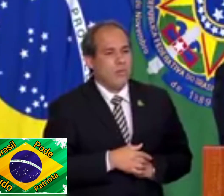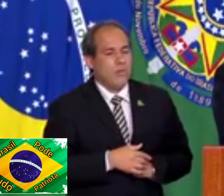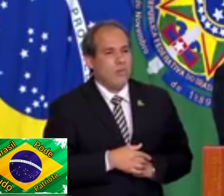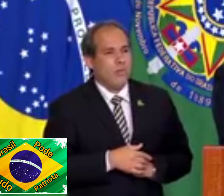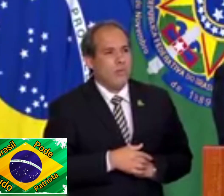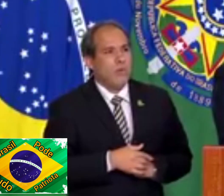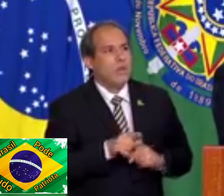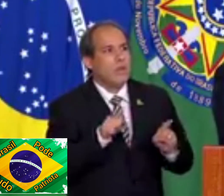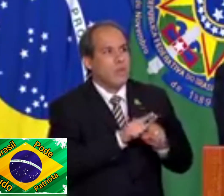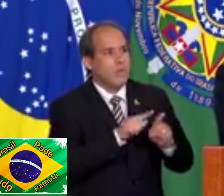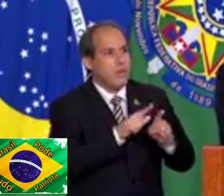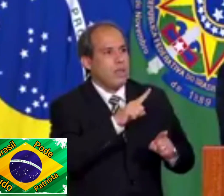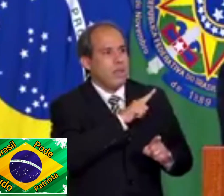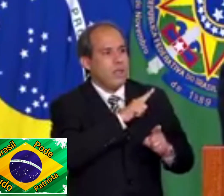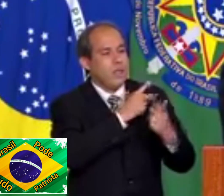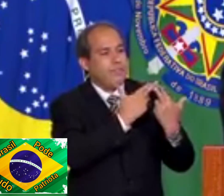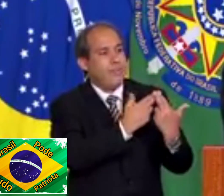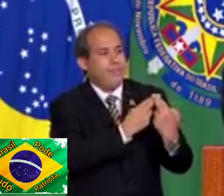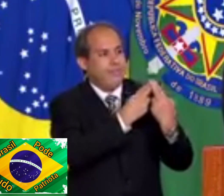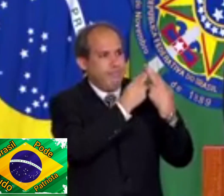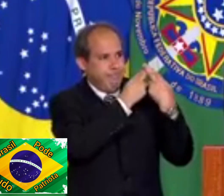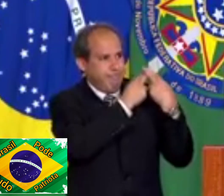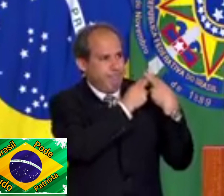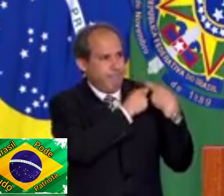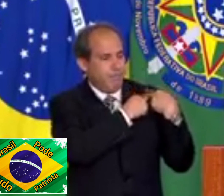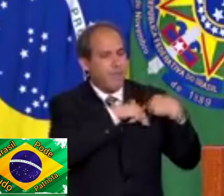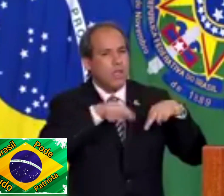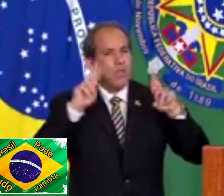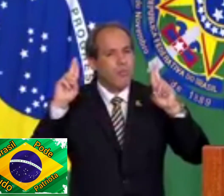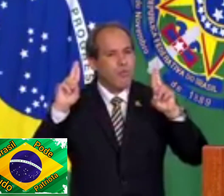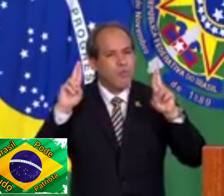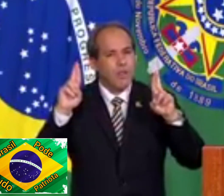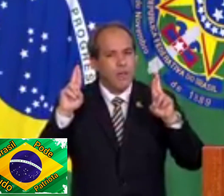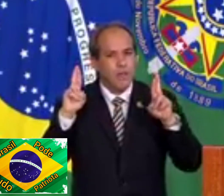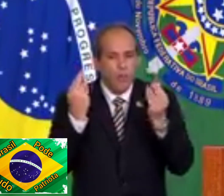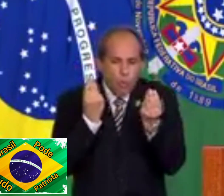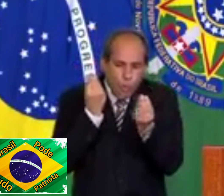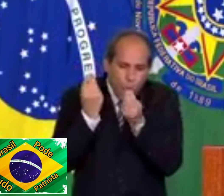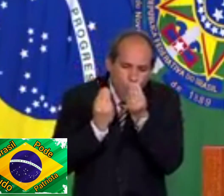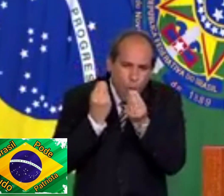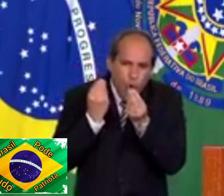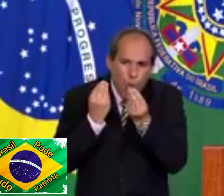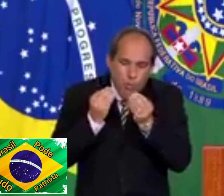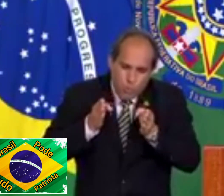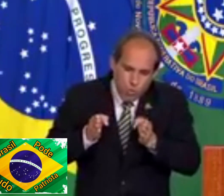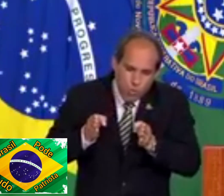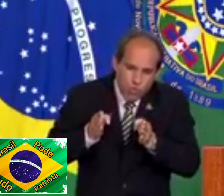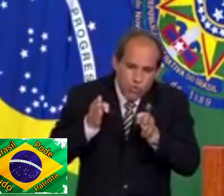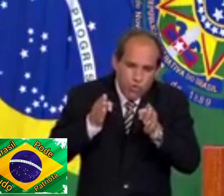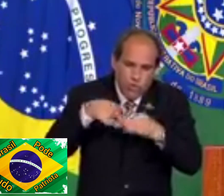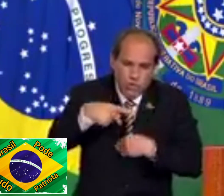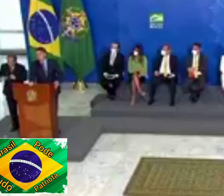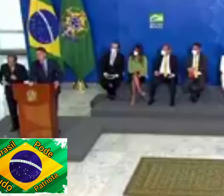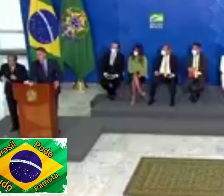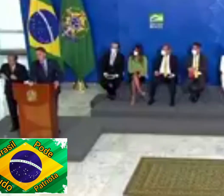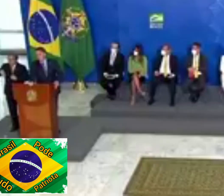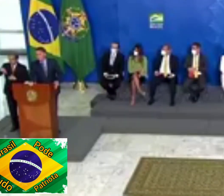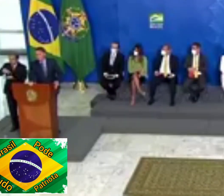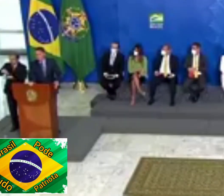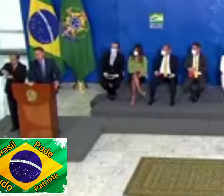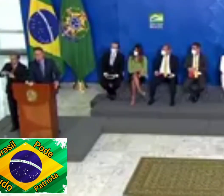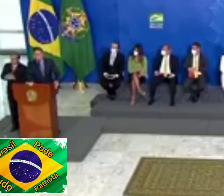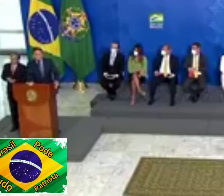pesa também a responsabilidade dos destinos dessa pátria. E a mim,